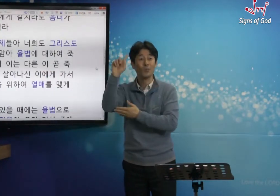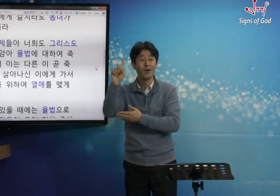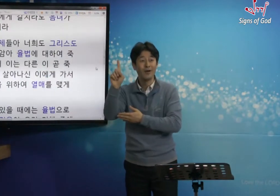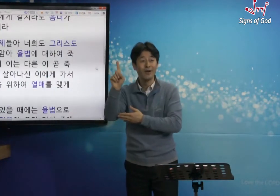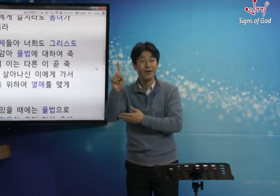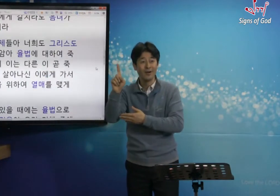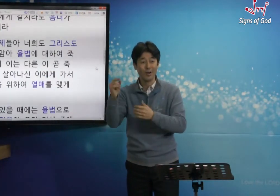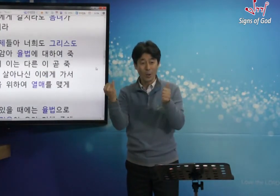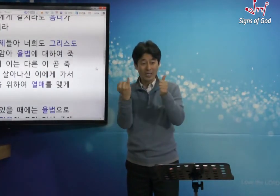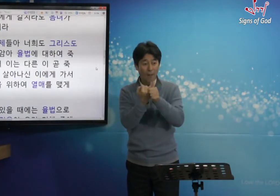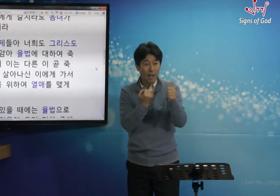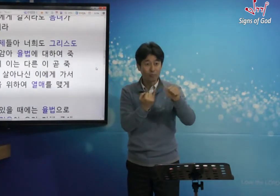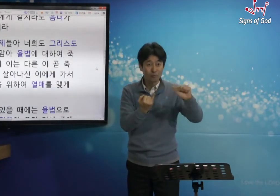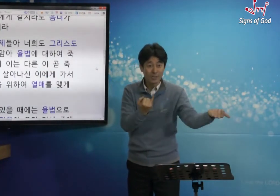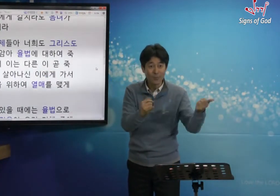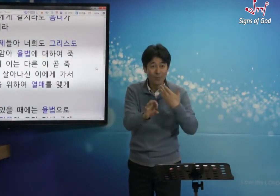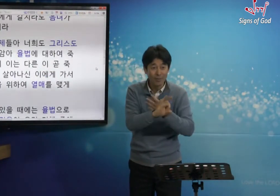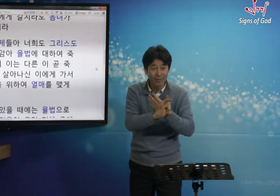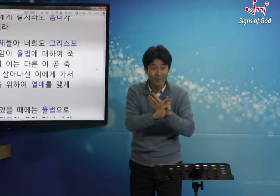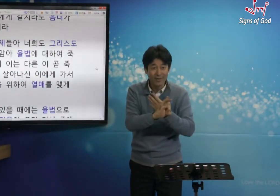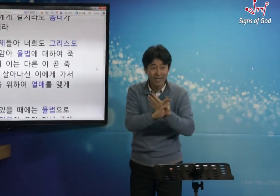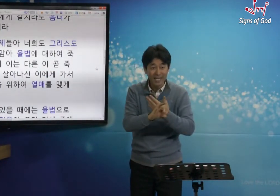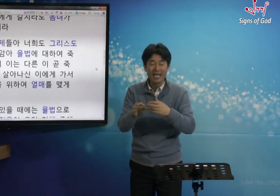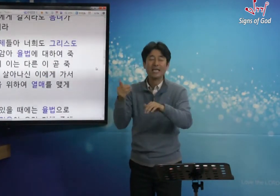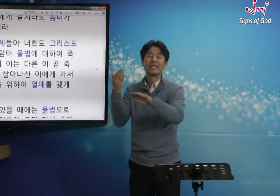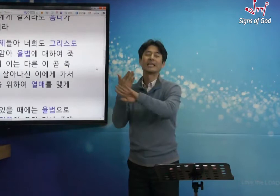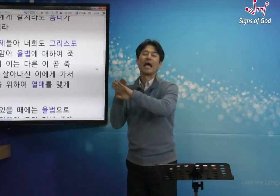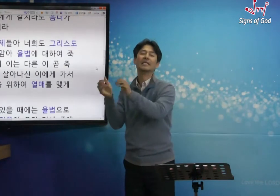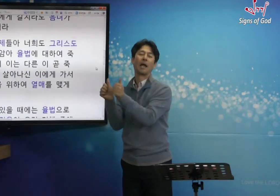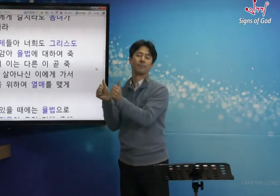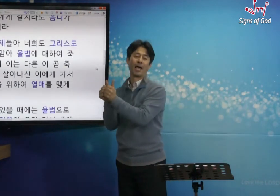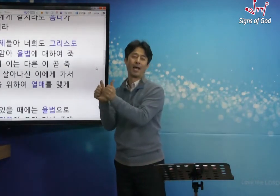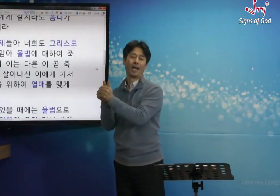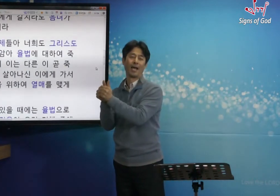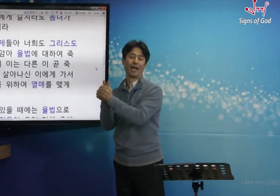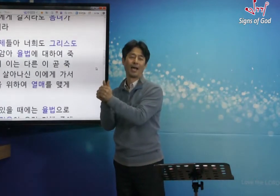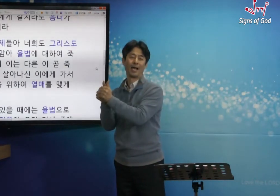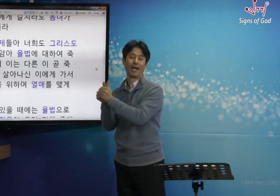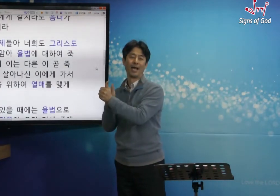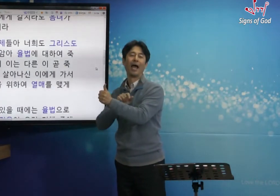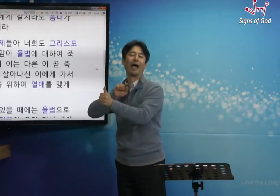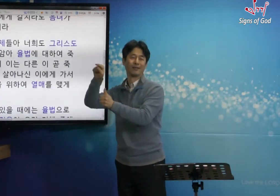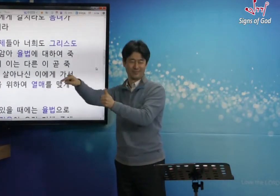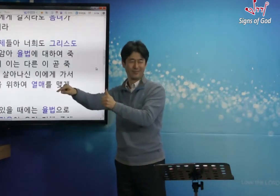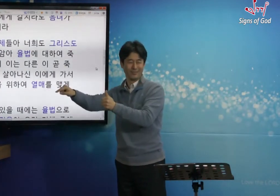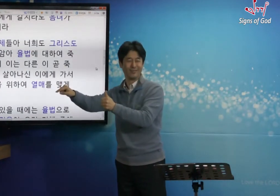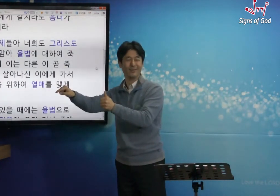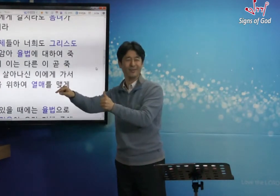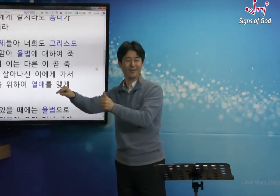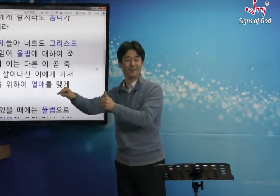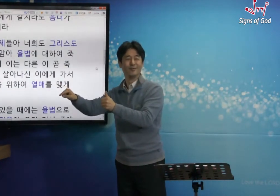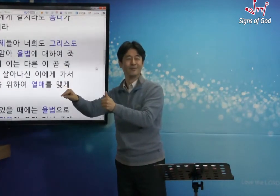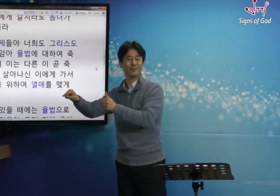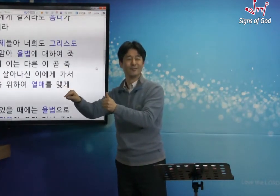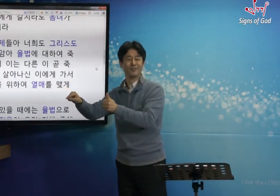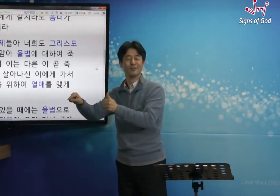결혼에 대해서 이야기를 했죠. 결혼해서 남편이 죽으면 다른 남자에게 갈 수